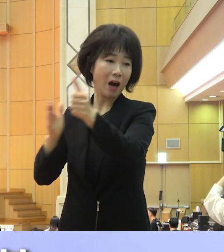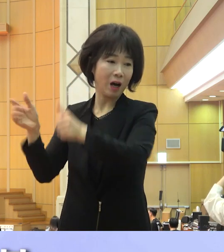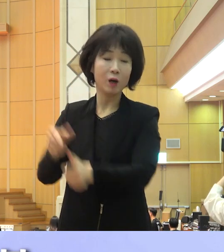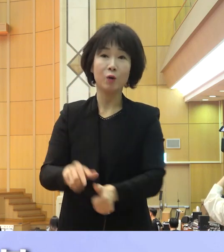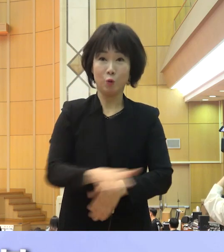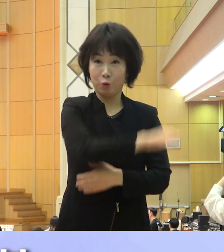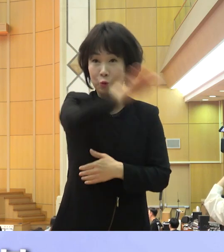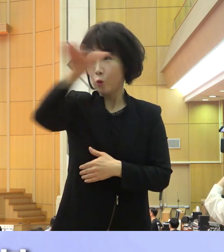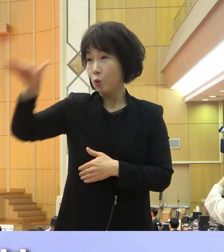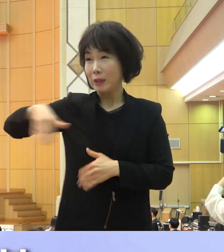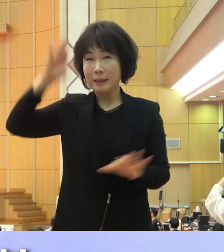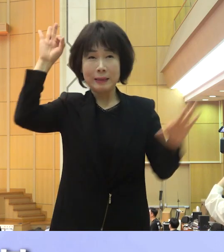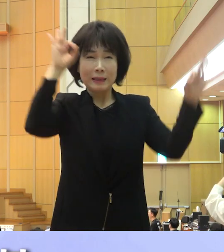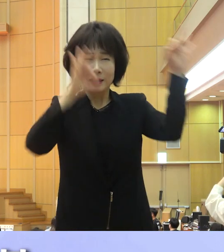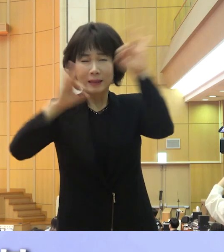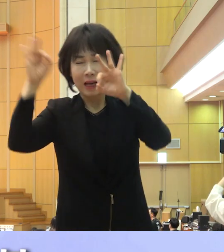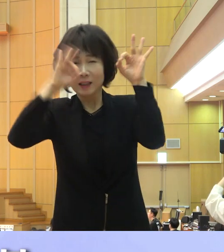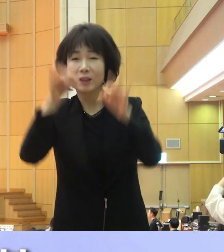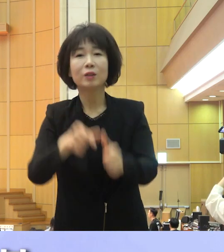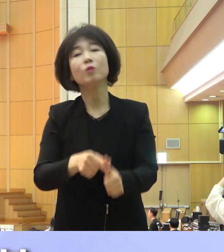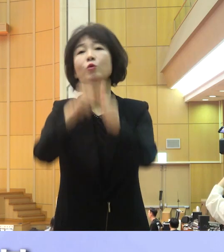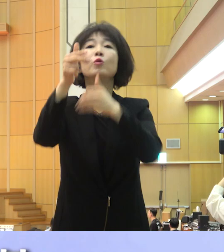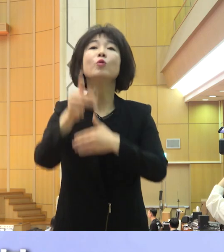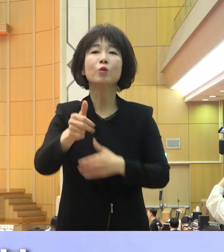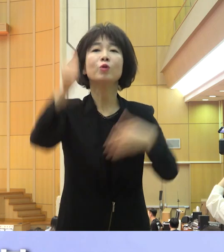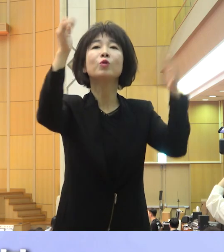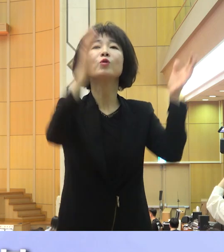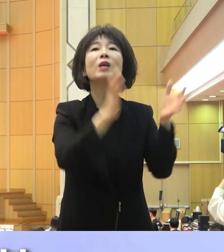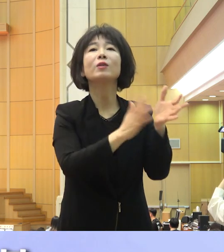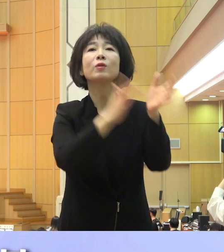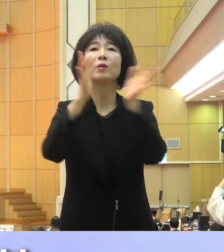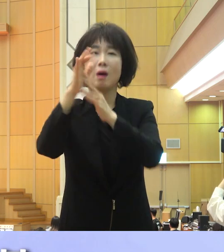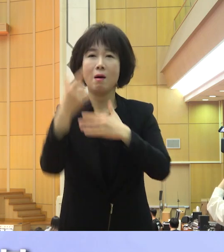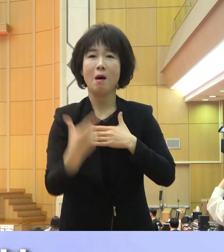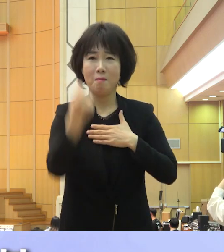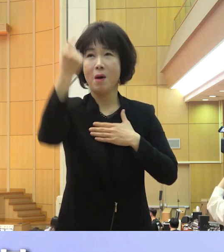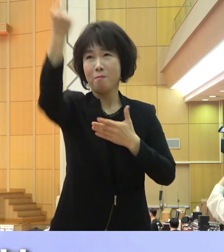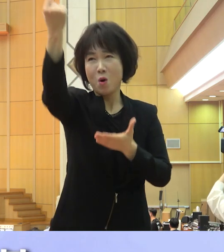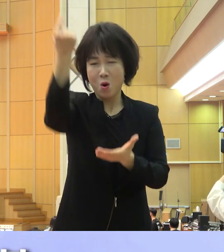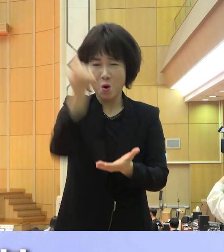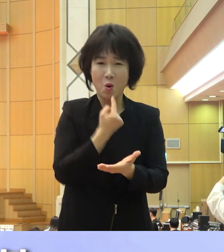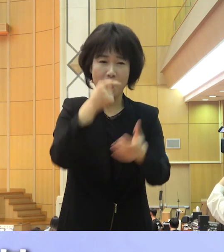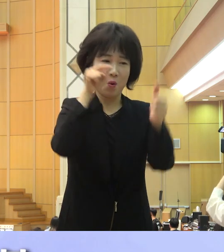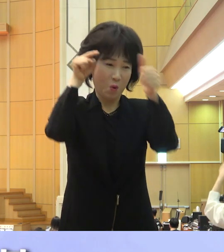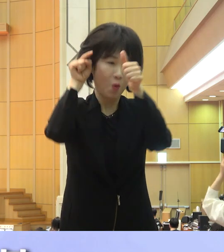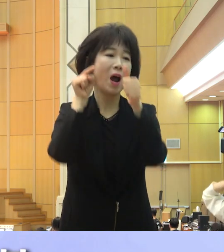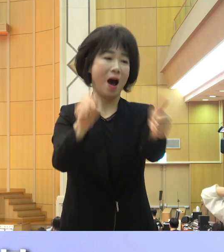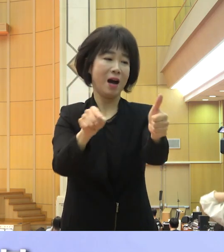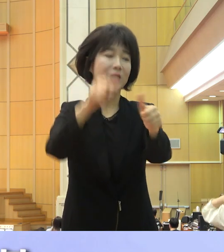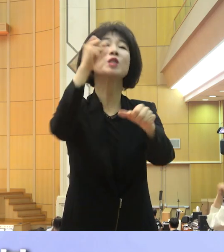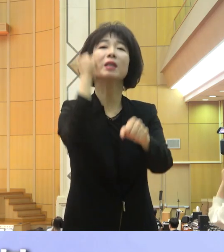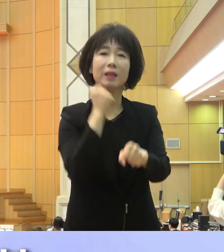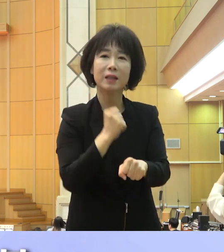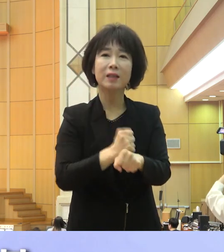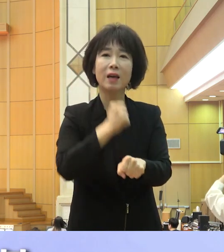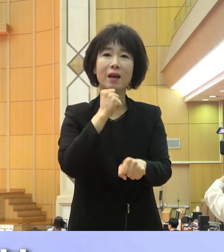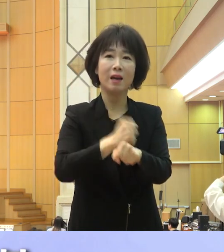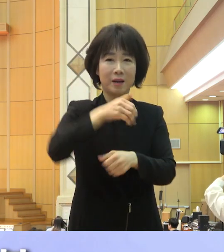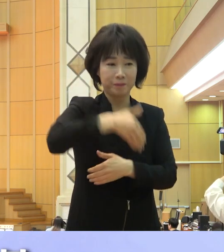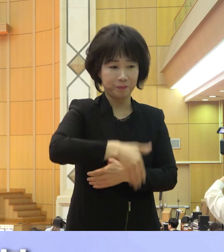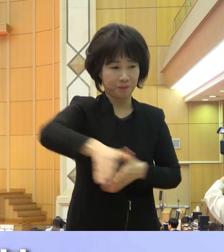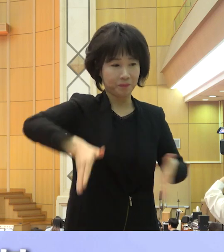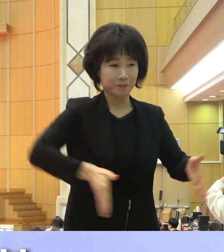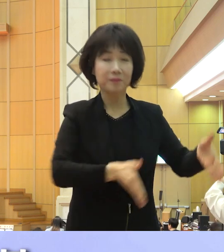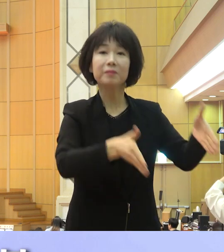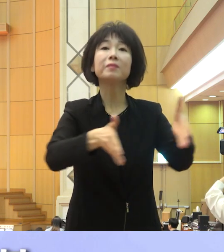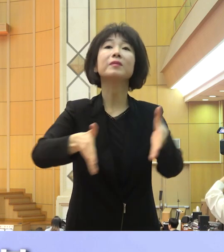나갑시다. 우리를 찾는 구주 예수 한 번 더 찬양합니다. 갈 길을 밝히